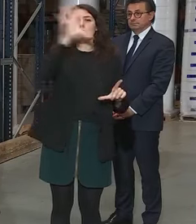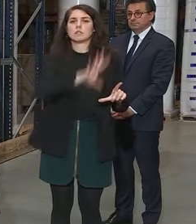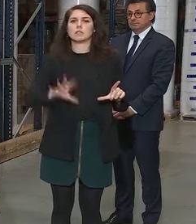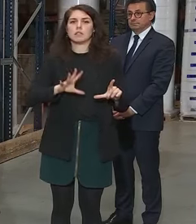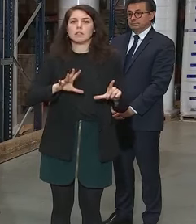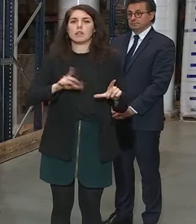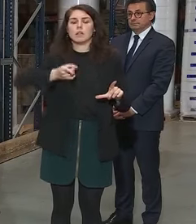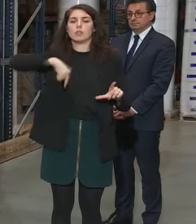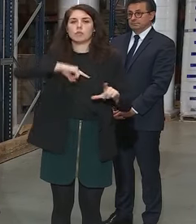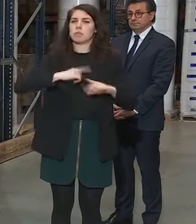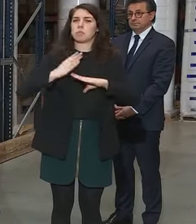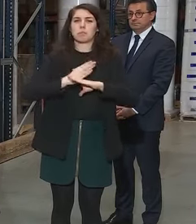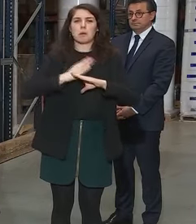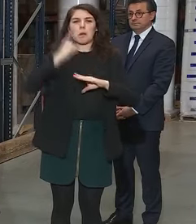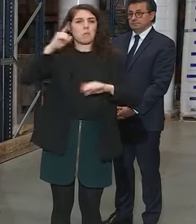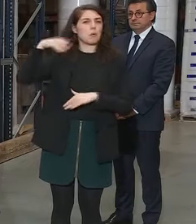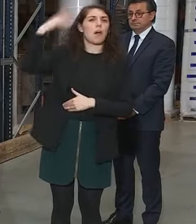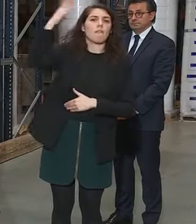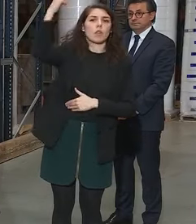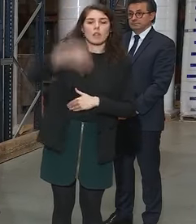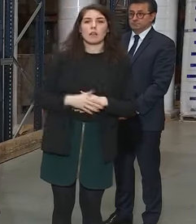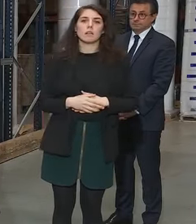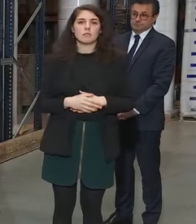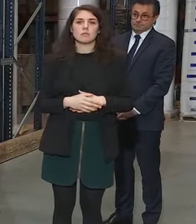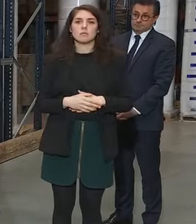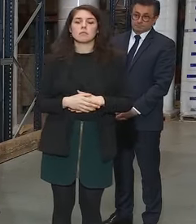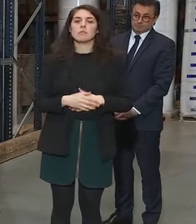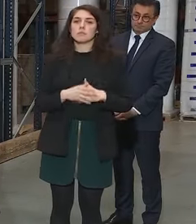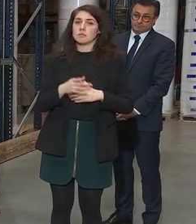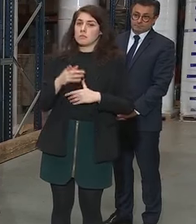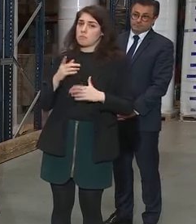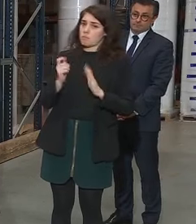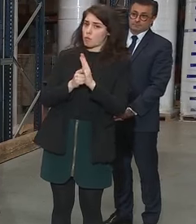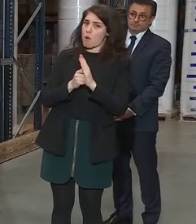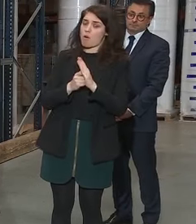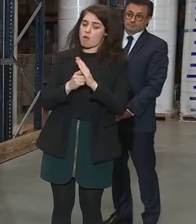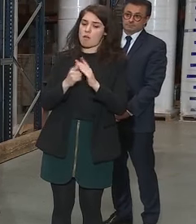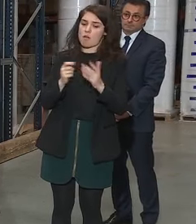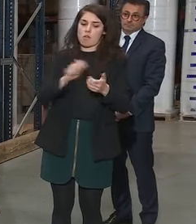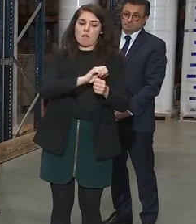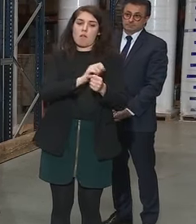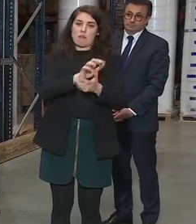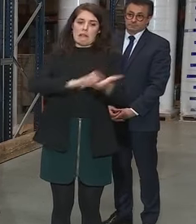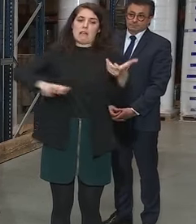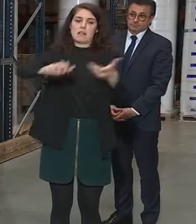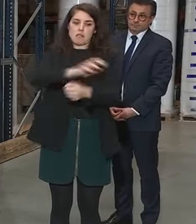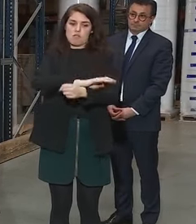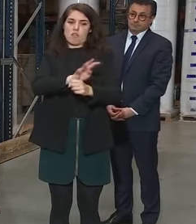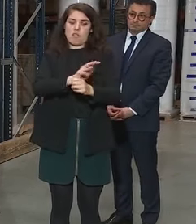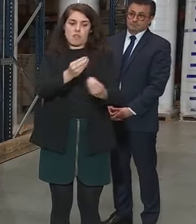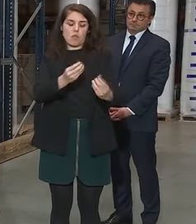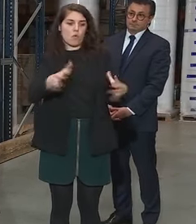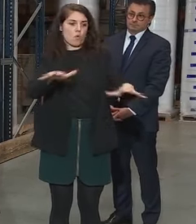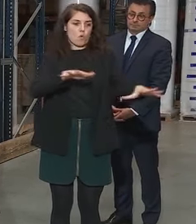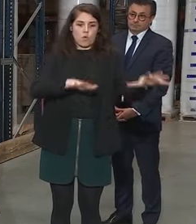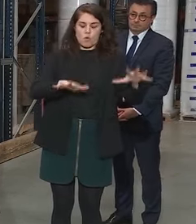avons commencé avant crise et vous m'avez souvent entendu vous en parler. Nous avons passé des réformes qui permettent à notre pays d'être plus